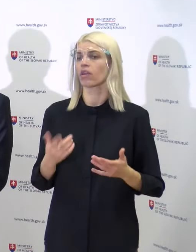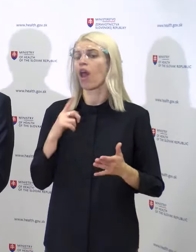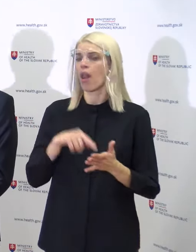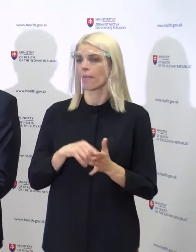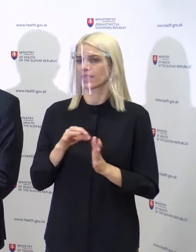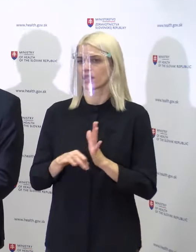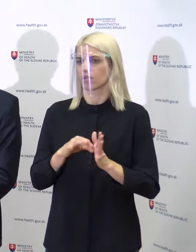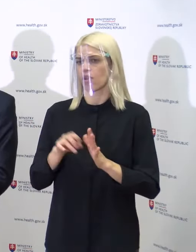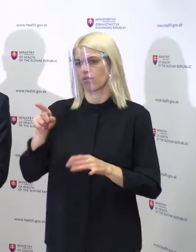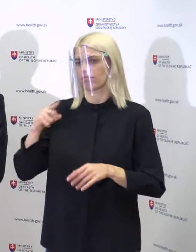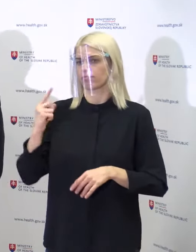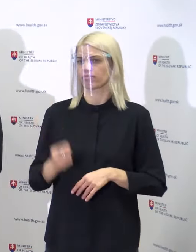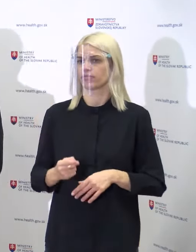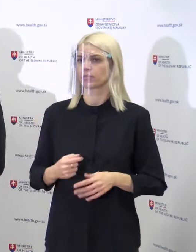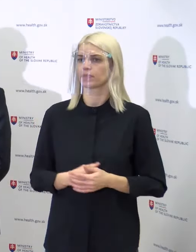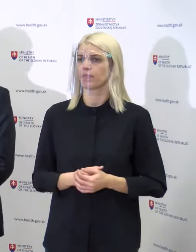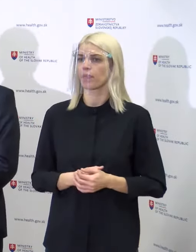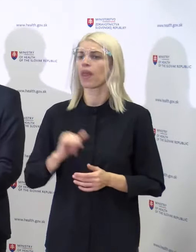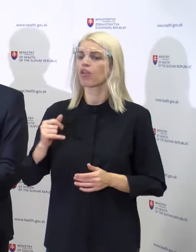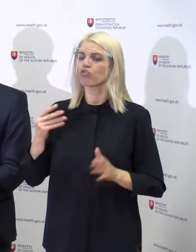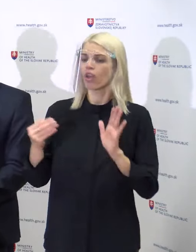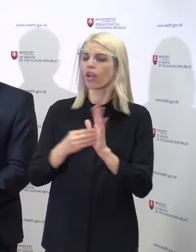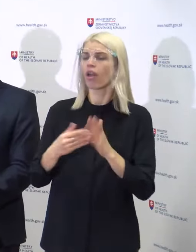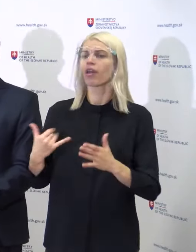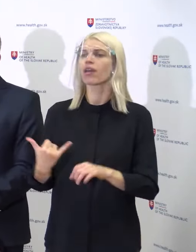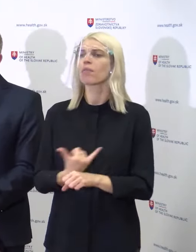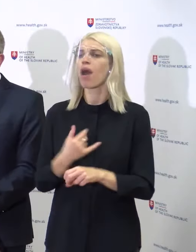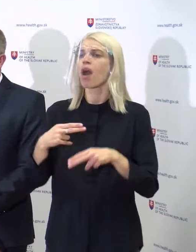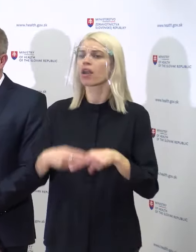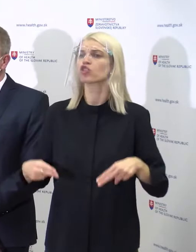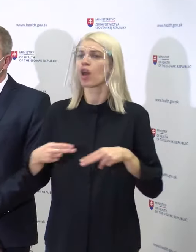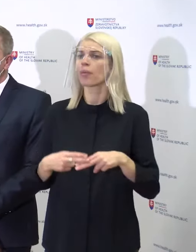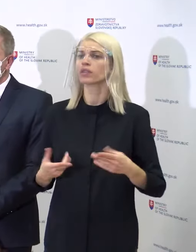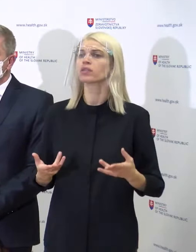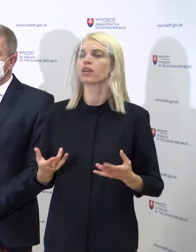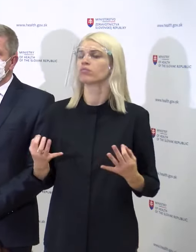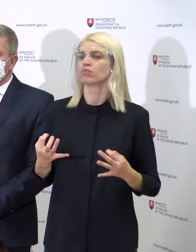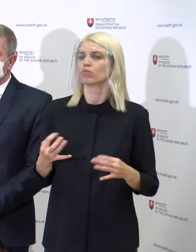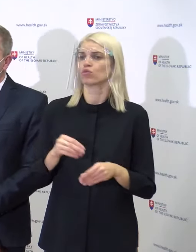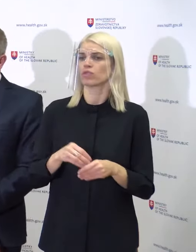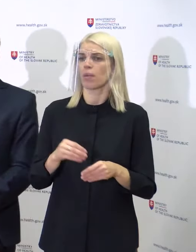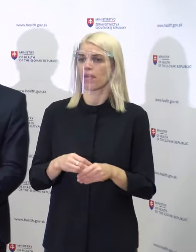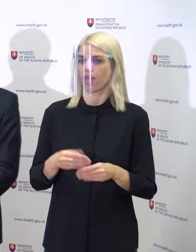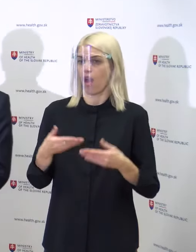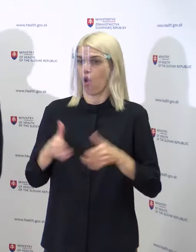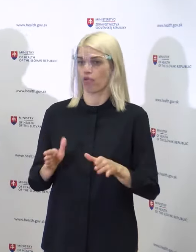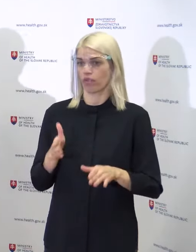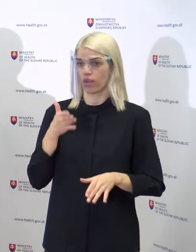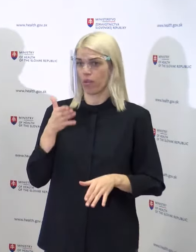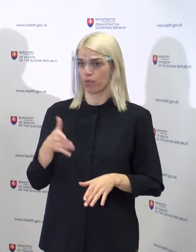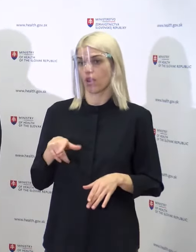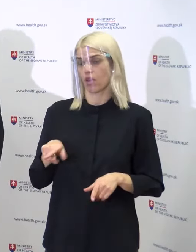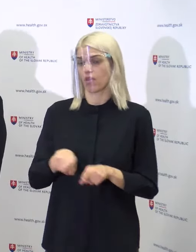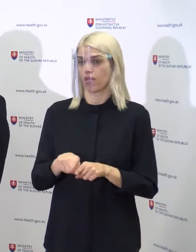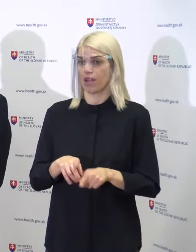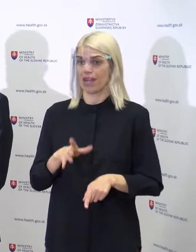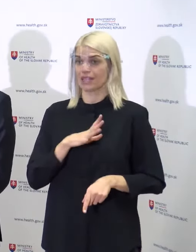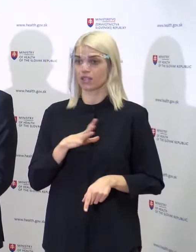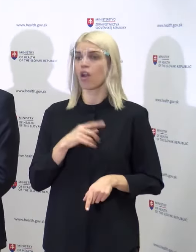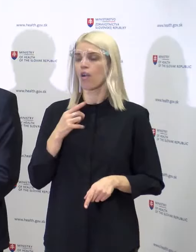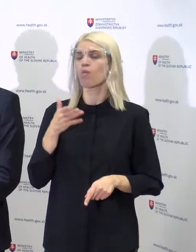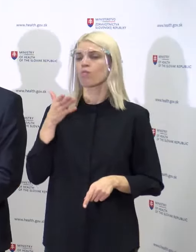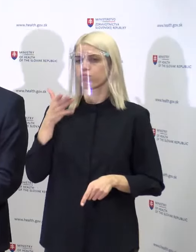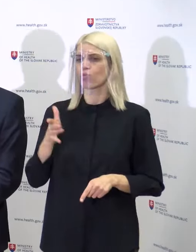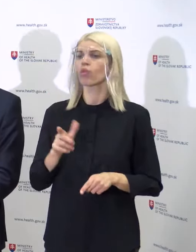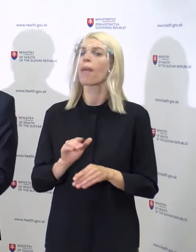aktuálnej situácie. Nevidím tu reštaurácie, tie sú príliš rizikové na to, aby sa otvárali aj pre zaočkovaných? Reštaurácie tam budú určite